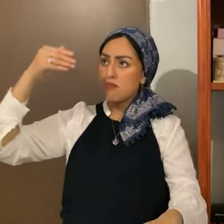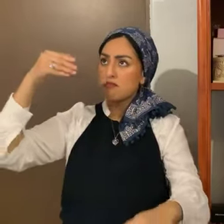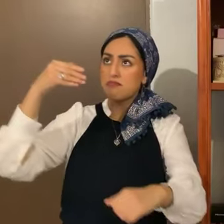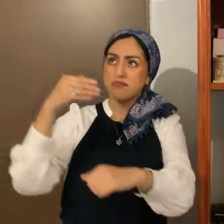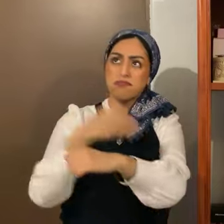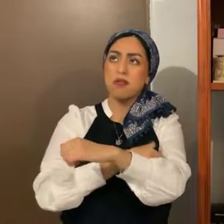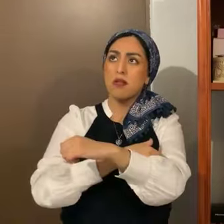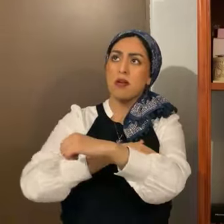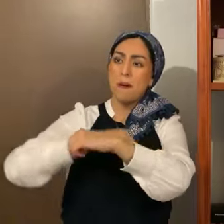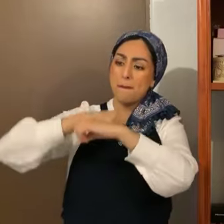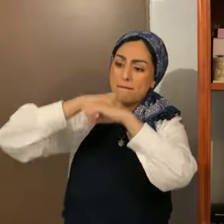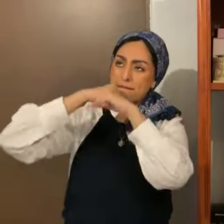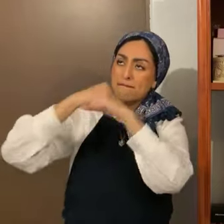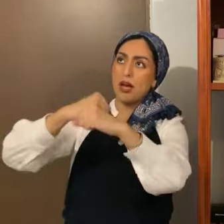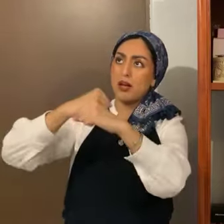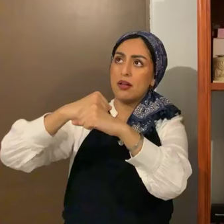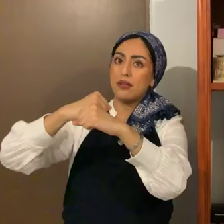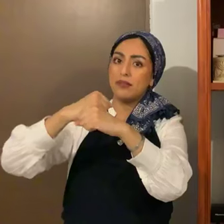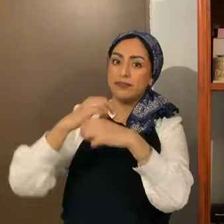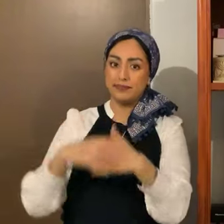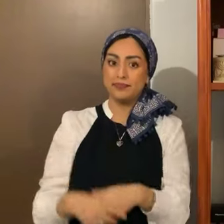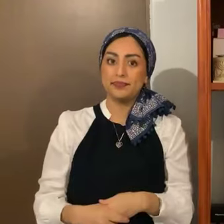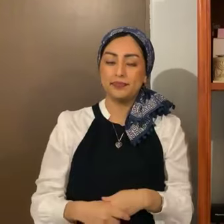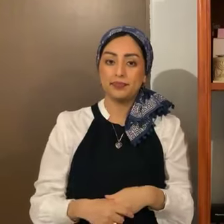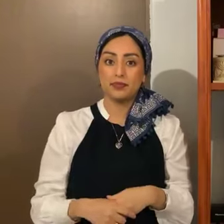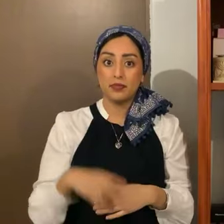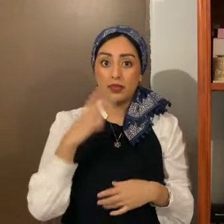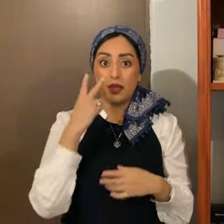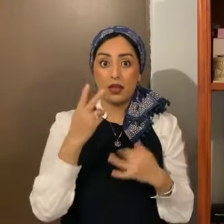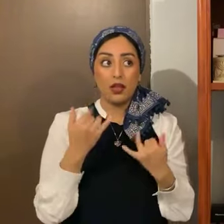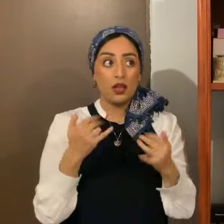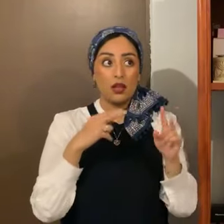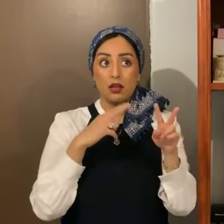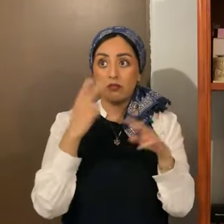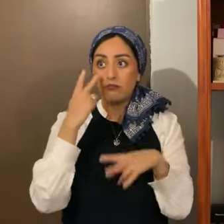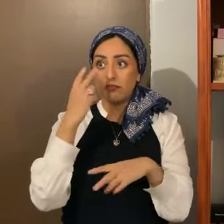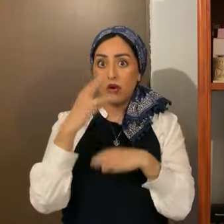defiéndeme. Miren cómo está la situación ahorita con la guerra.